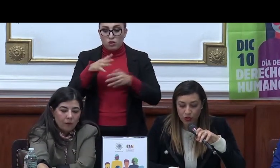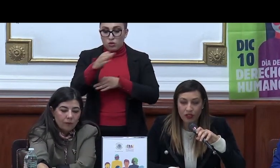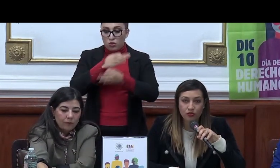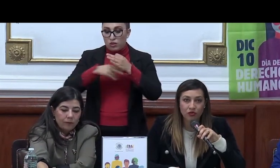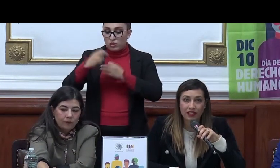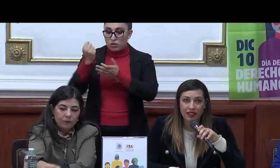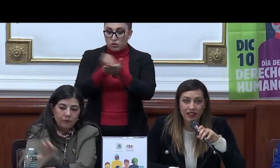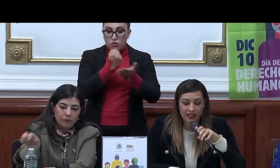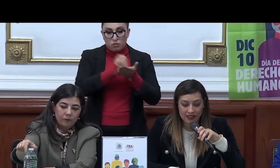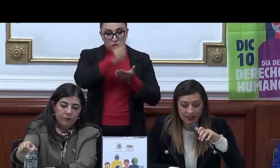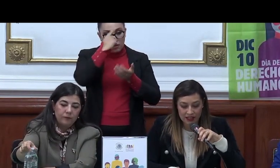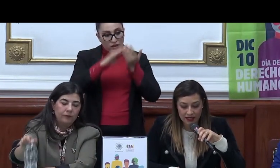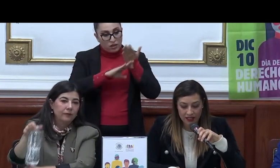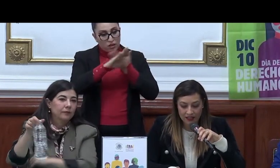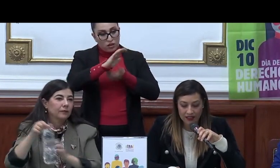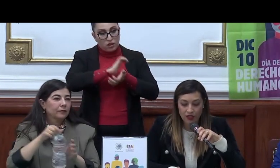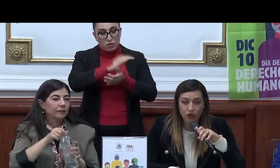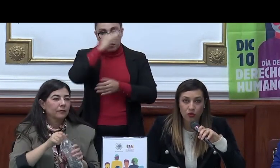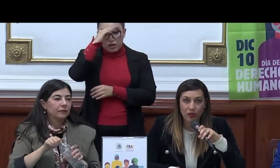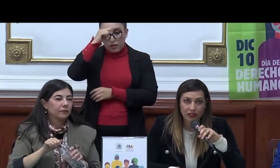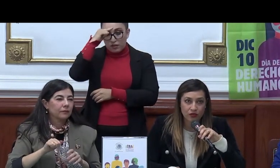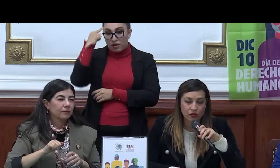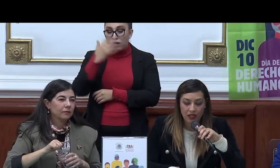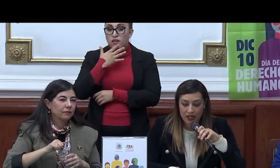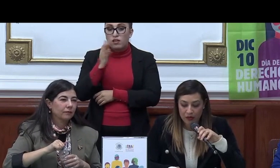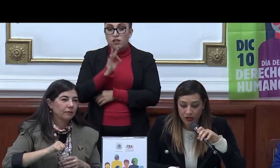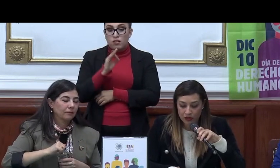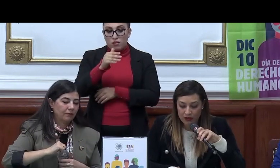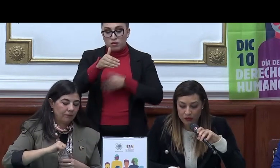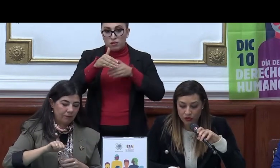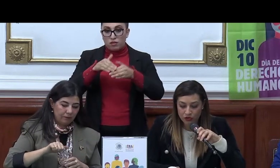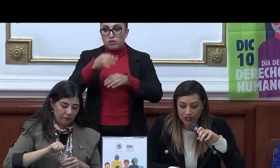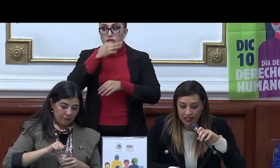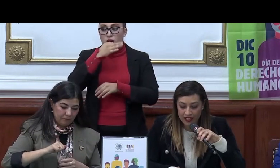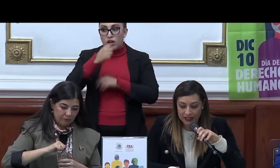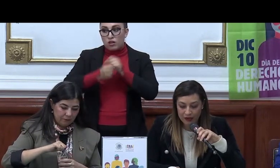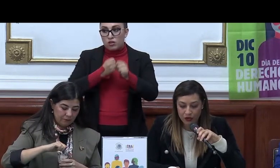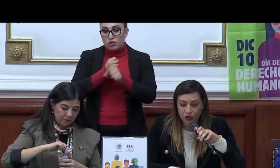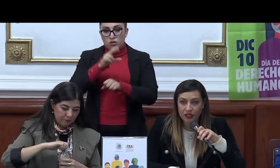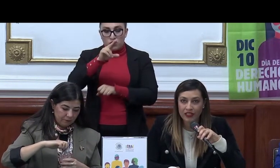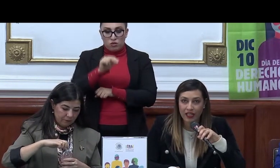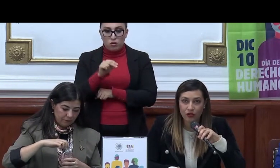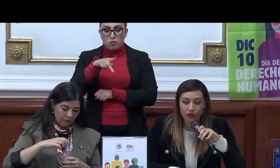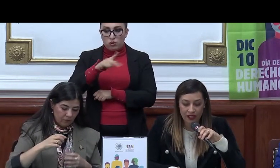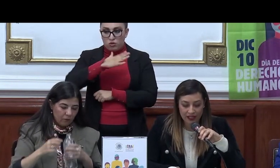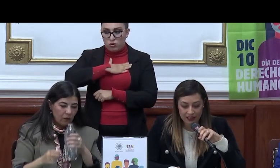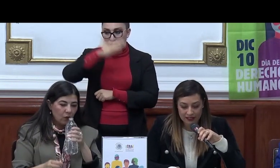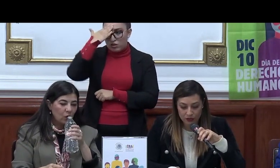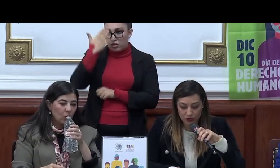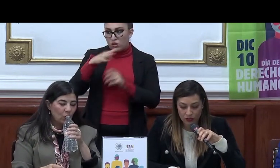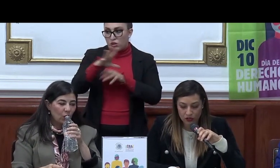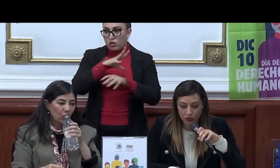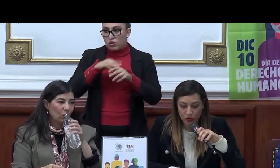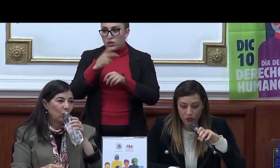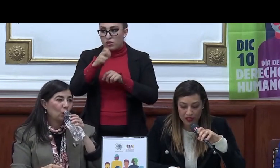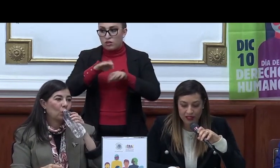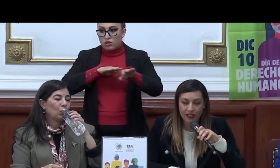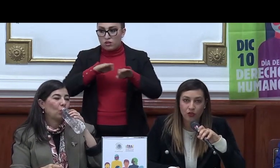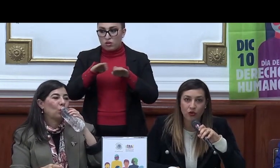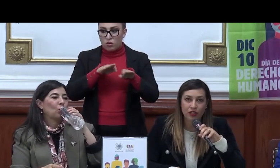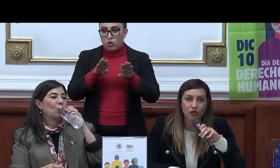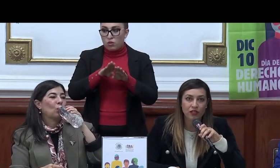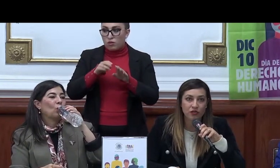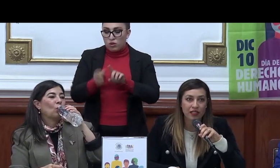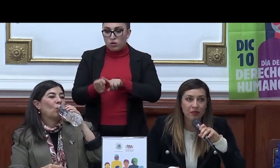discriminación no es una tarea sencilla ni de corto plazo, pero sabemos que el trabajo coordinado entre instituciones como COPRED y